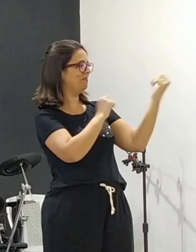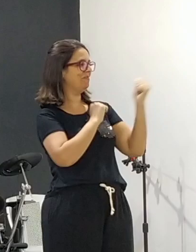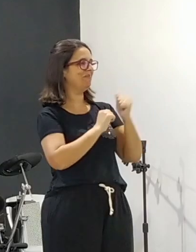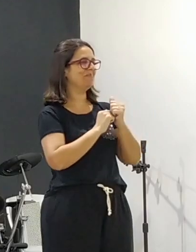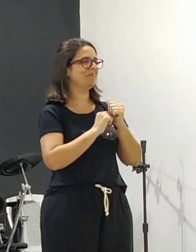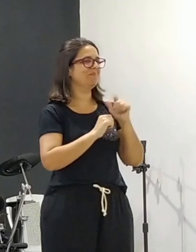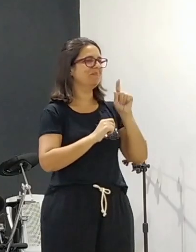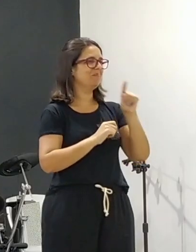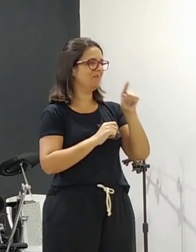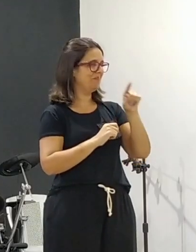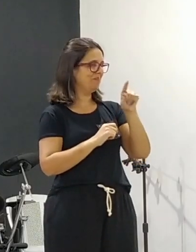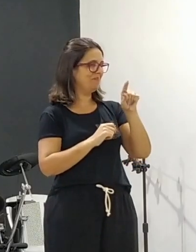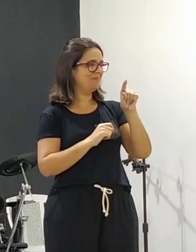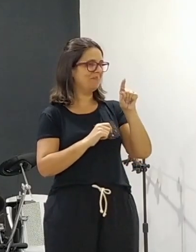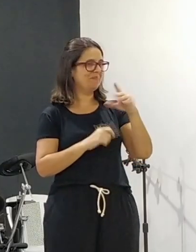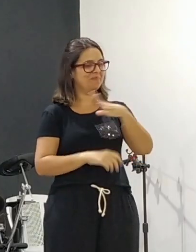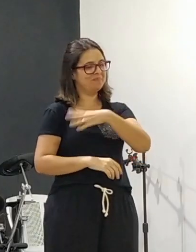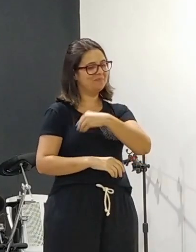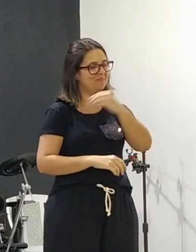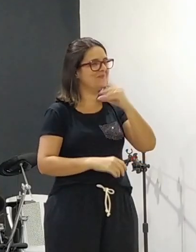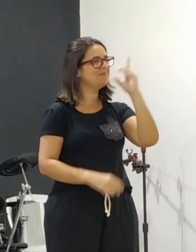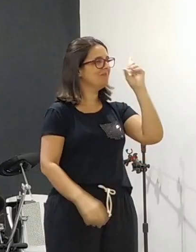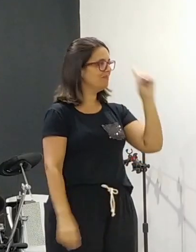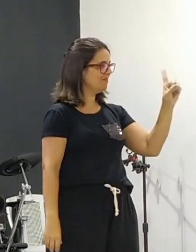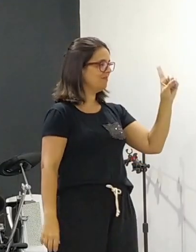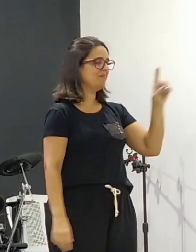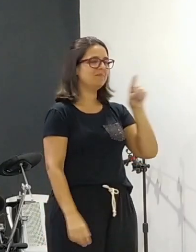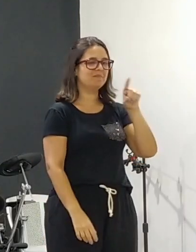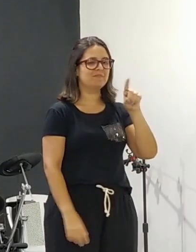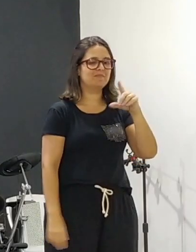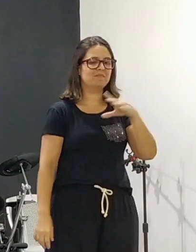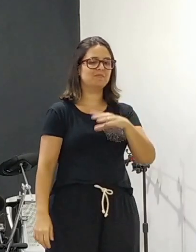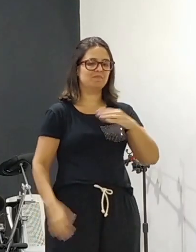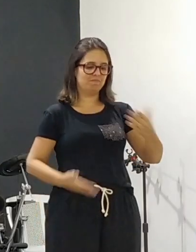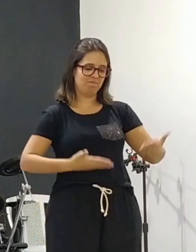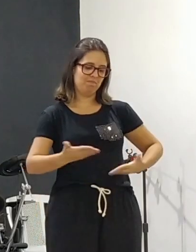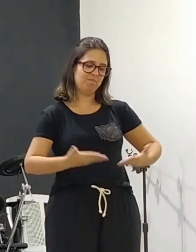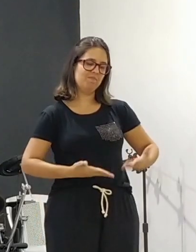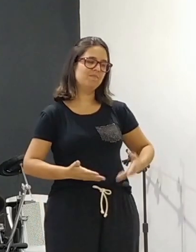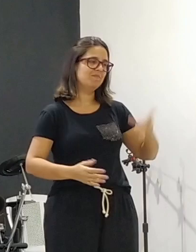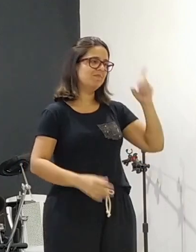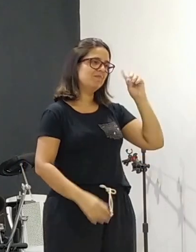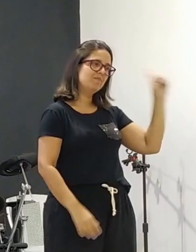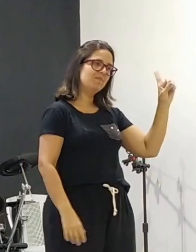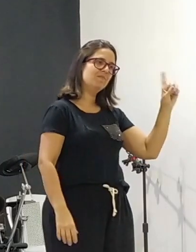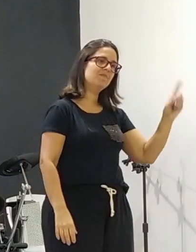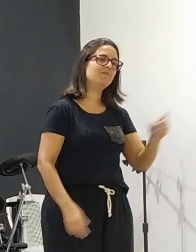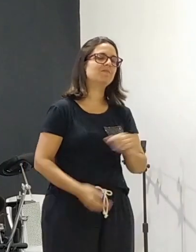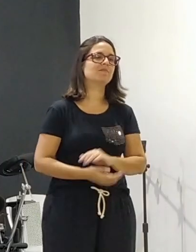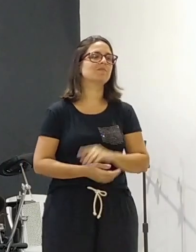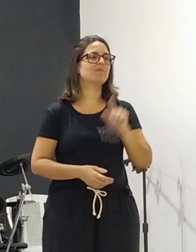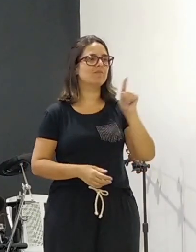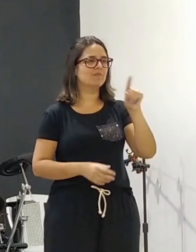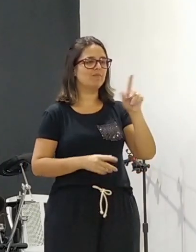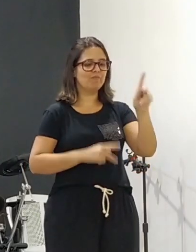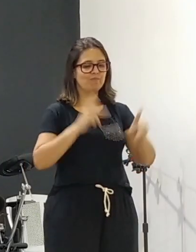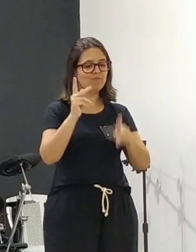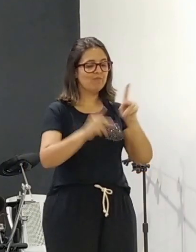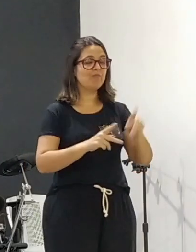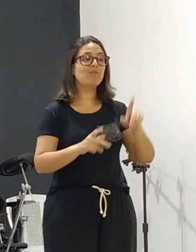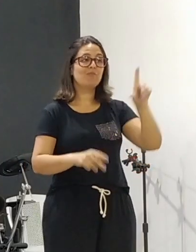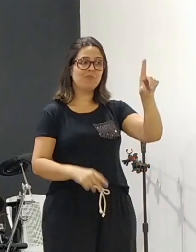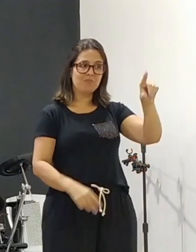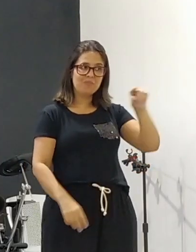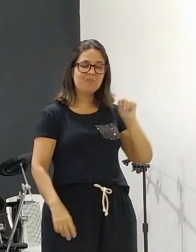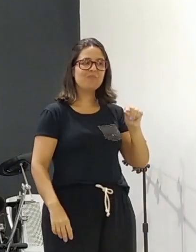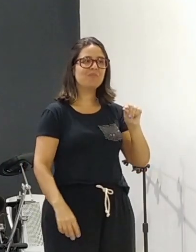falar para ela: você é filho de Deus, você é servo de Deus vivo, você é um povo escolhido. Fala para